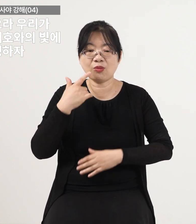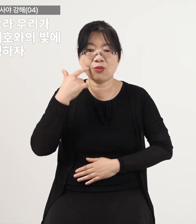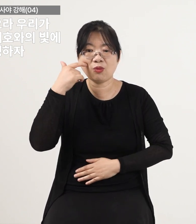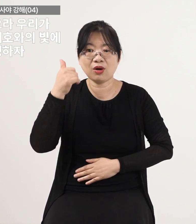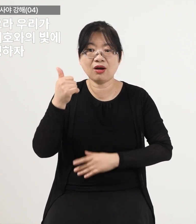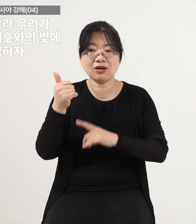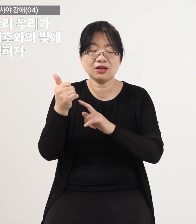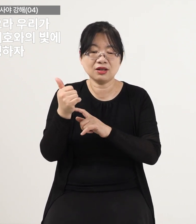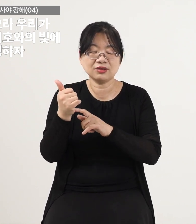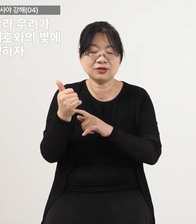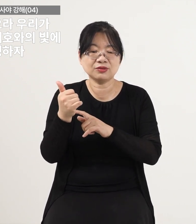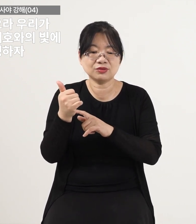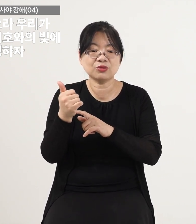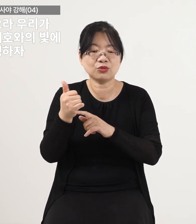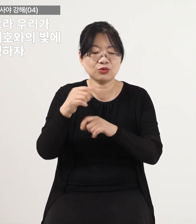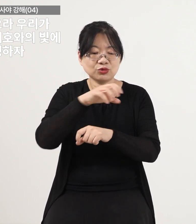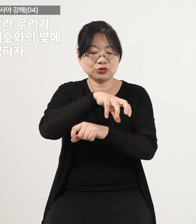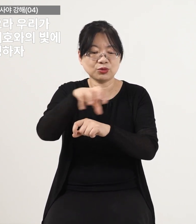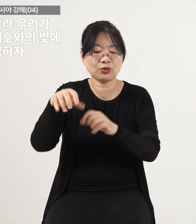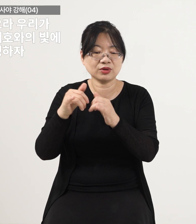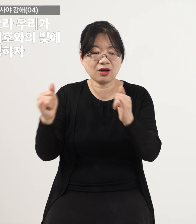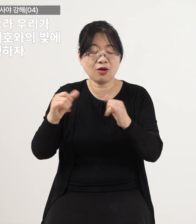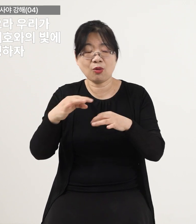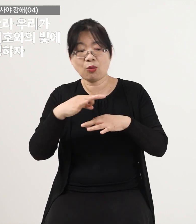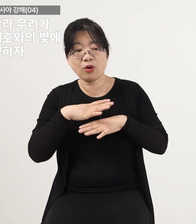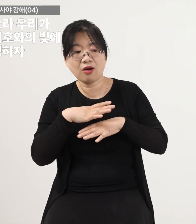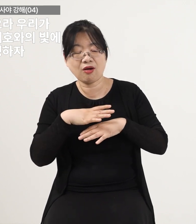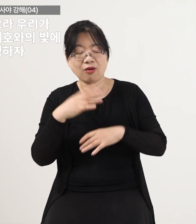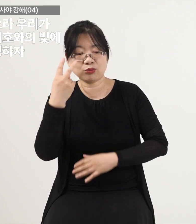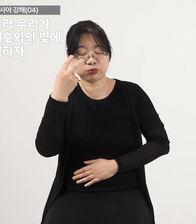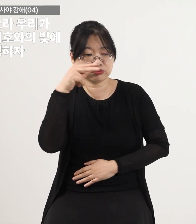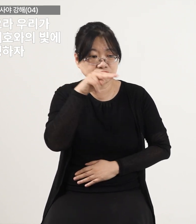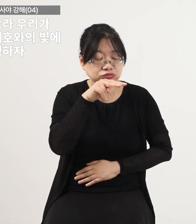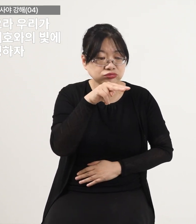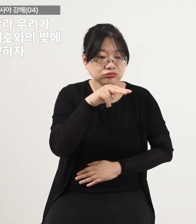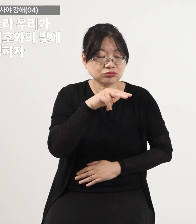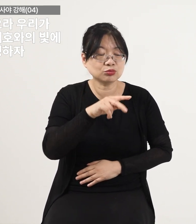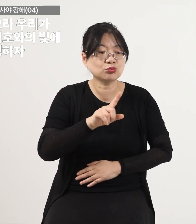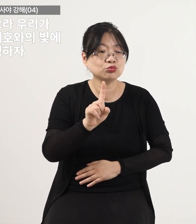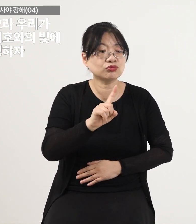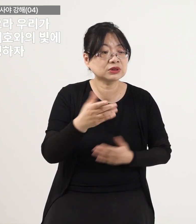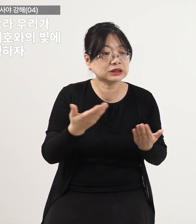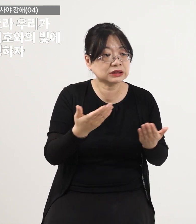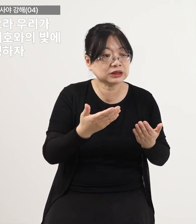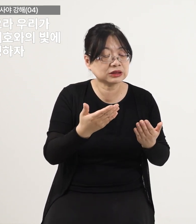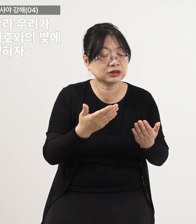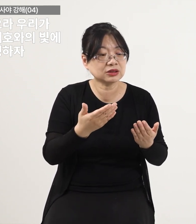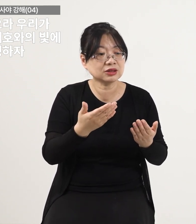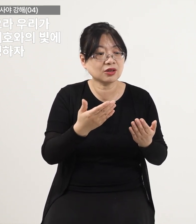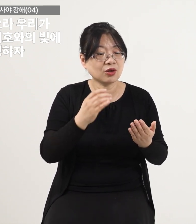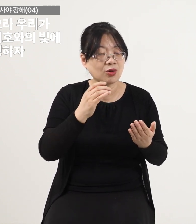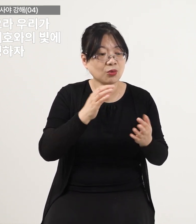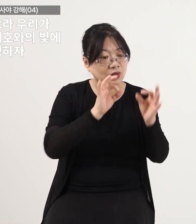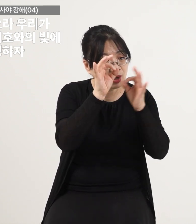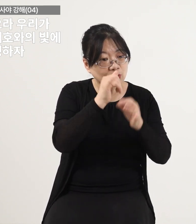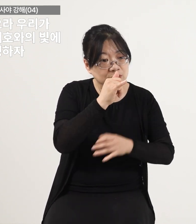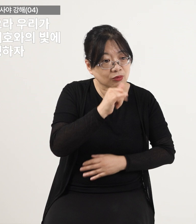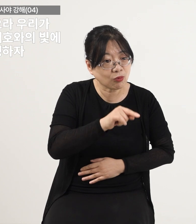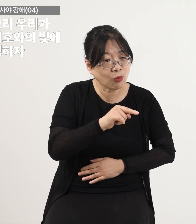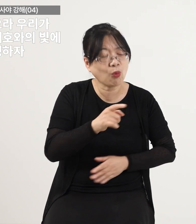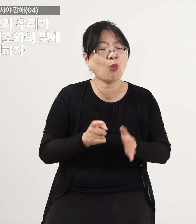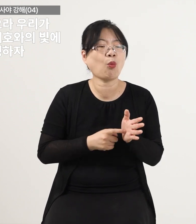깜짝 놀래고 주변 분들도 깜짝 놀라서 무슨 일이 있었냐고, 오다가 무슨 일을 겪었냐고